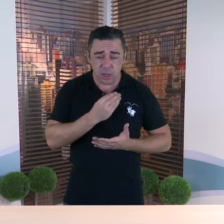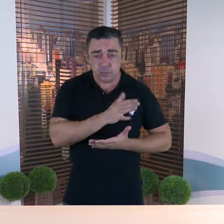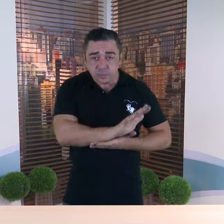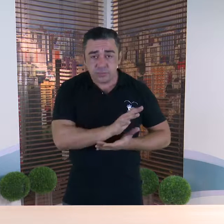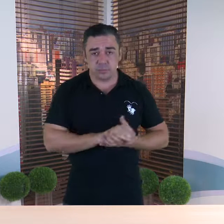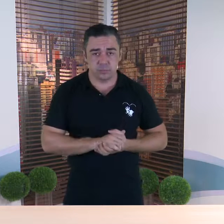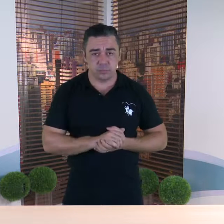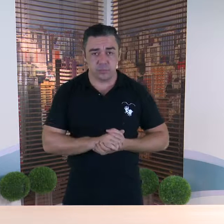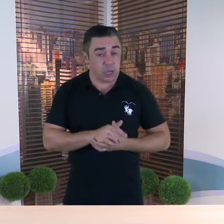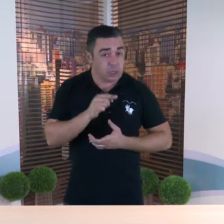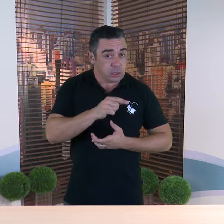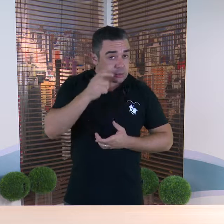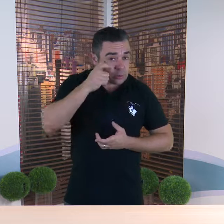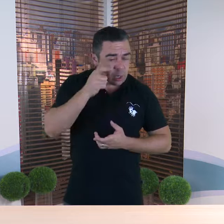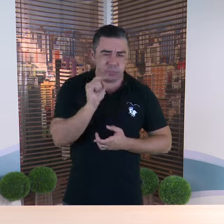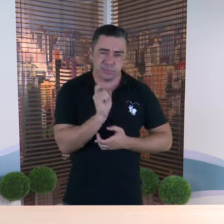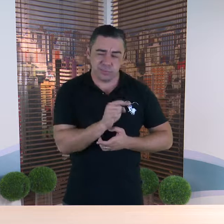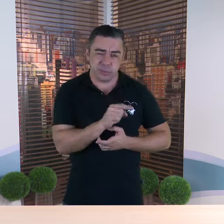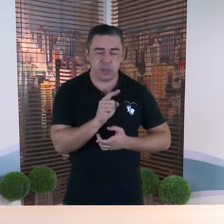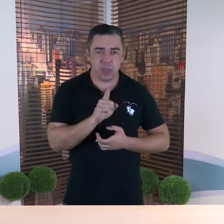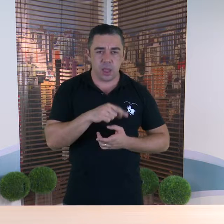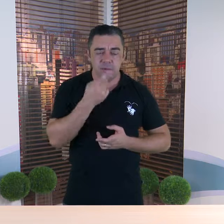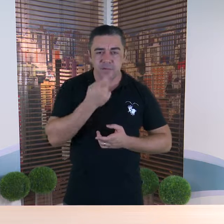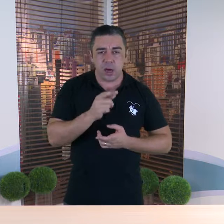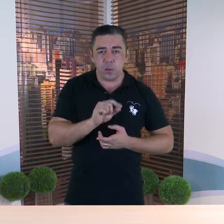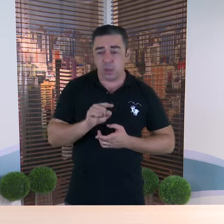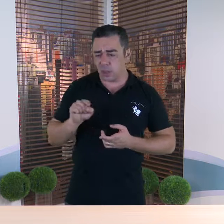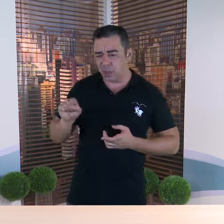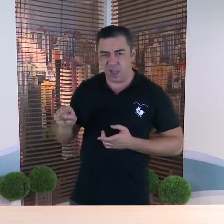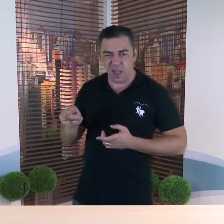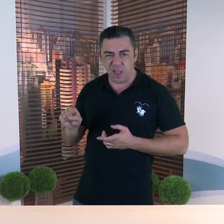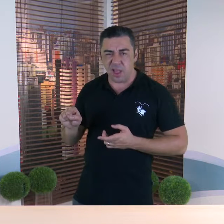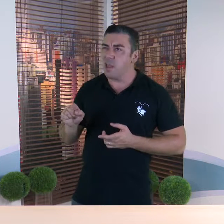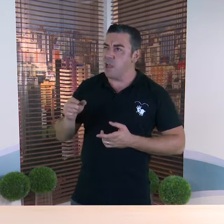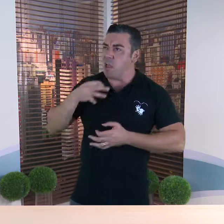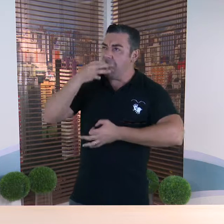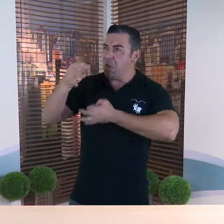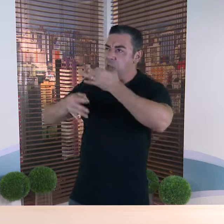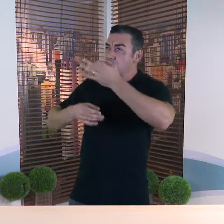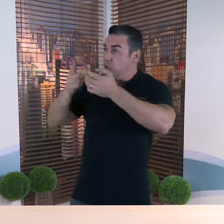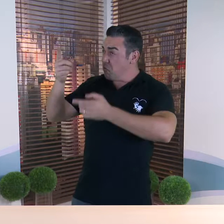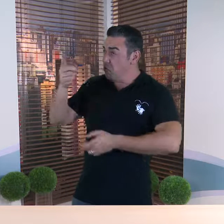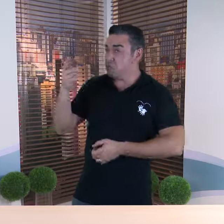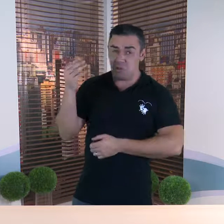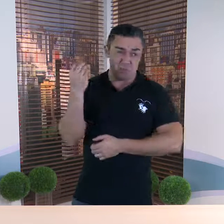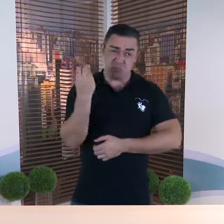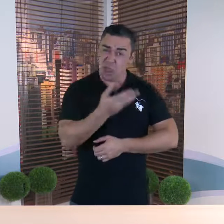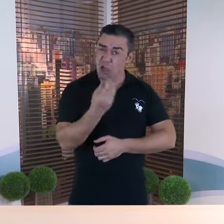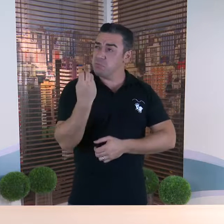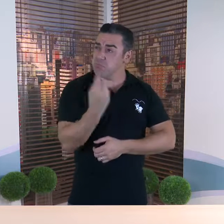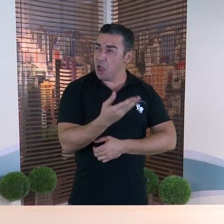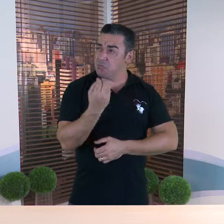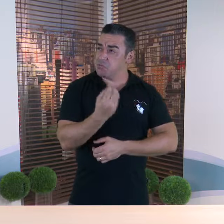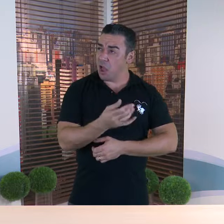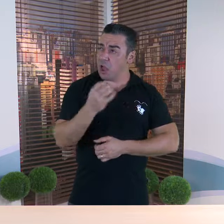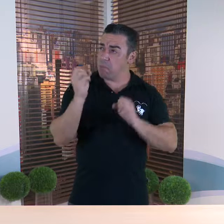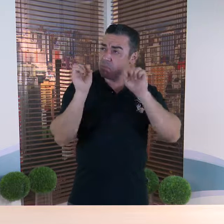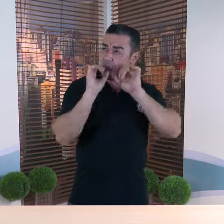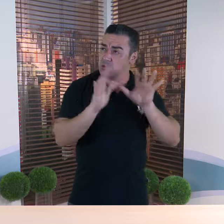limitado. Satanás ressalta que Jó tem sido recompensado de todas as formas possíveis. Abre